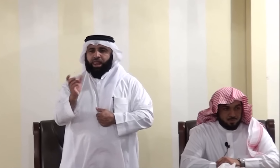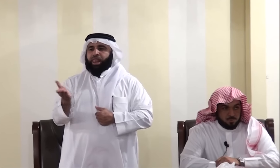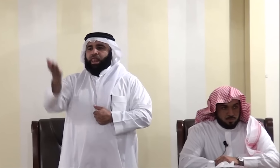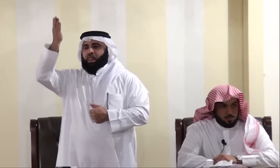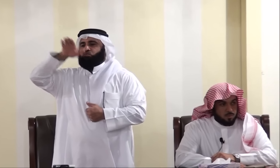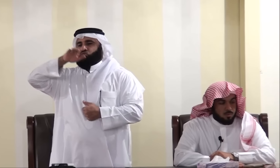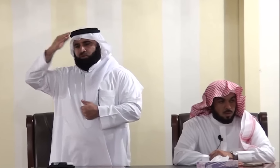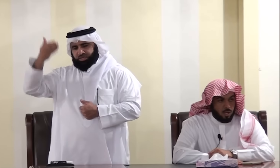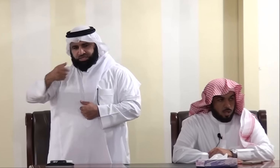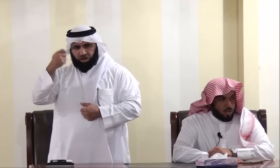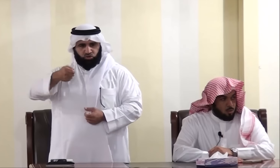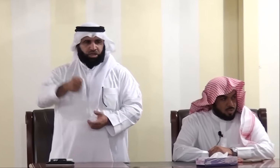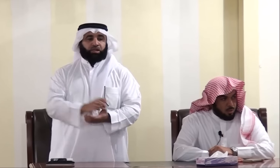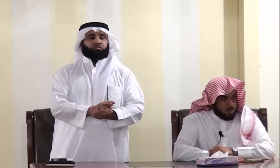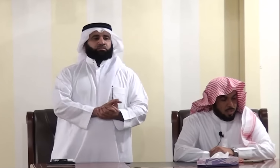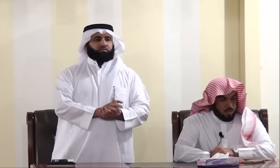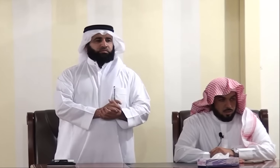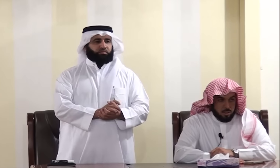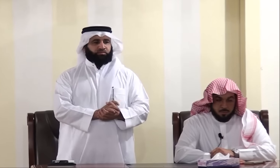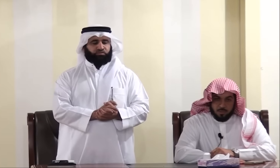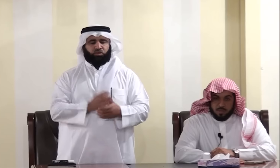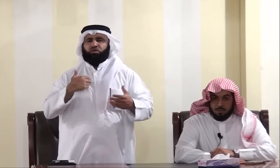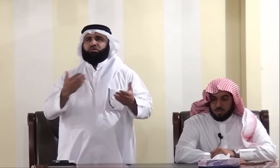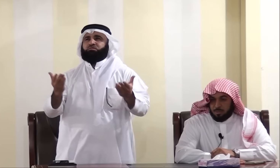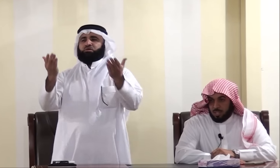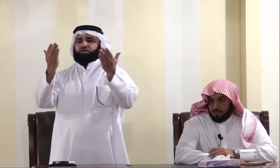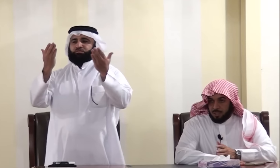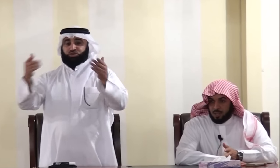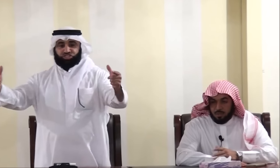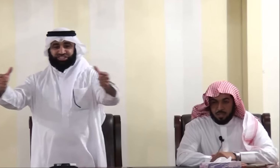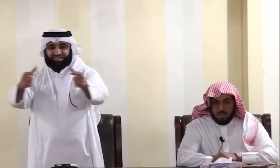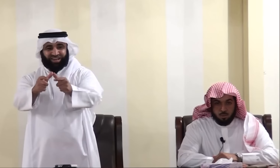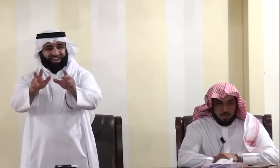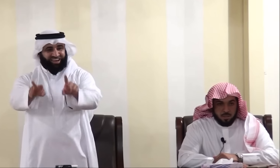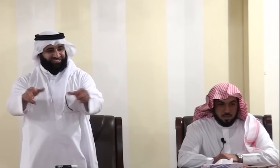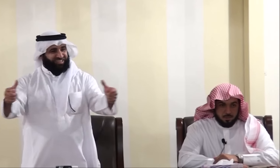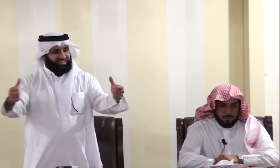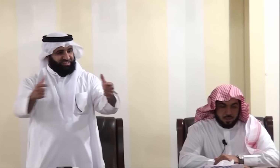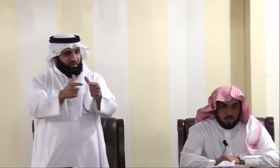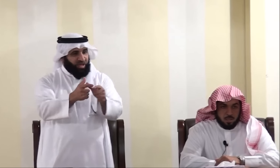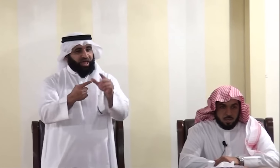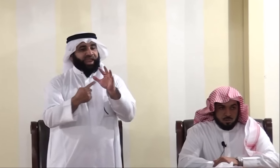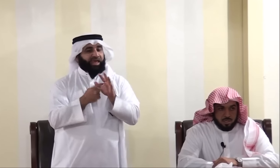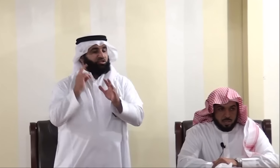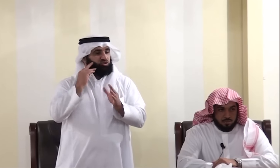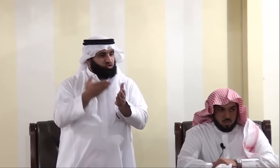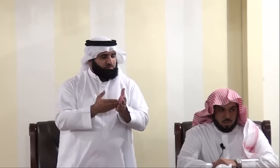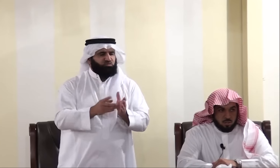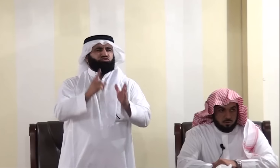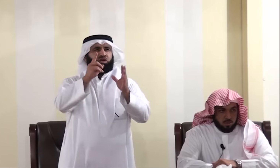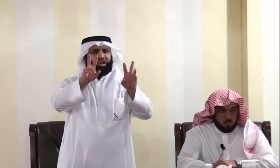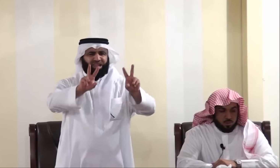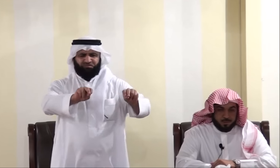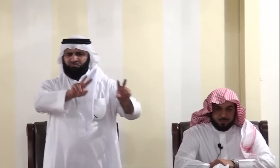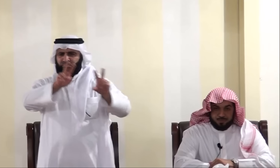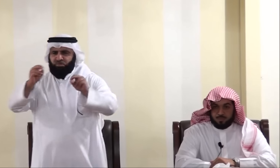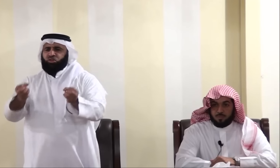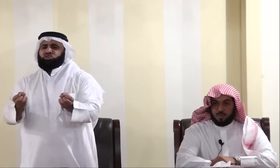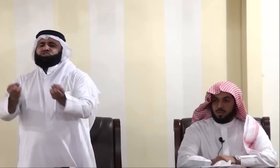ورسوله وأسأل الله العظيم كما جمعنا في هذا المكان المبارك أن يجمعنا في جنات